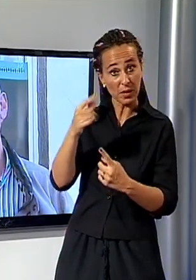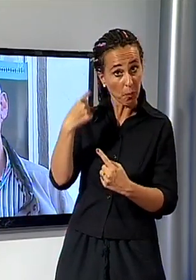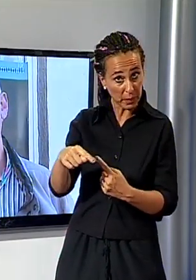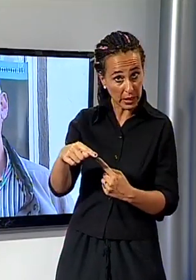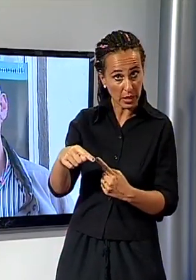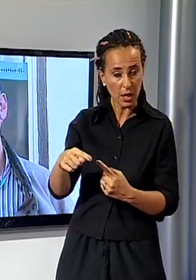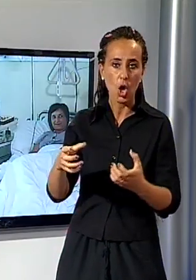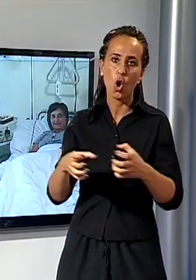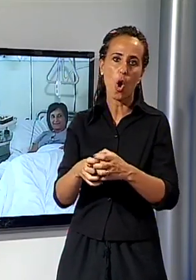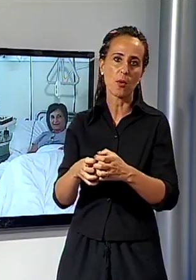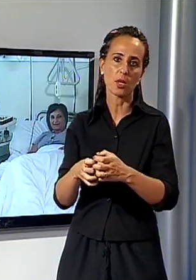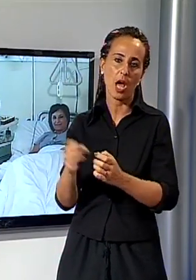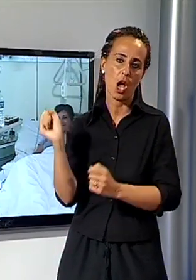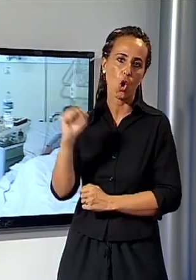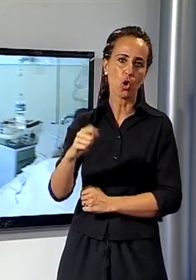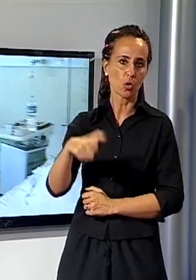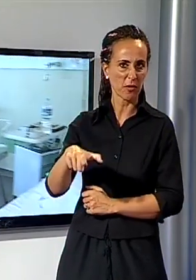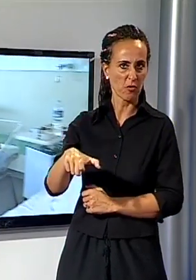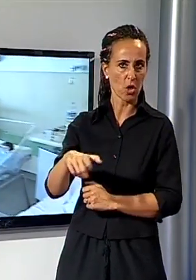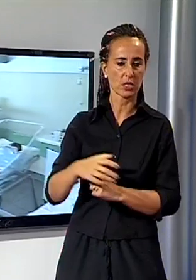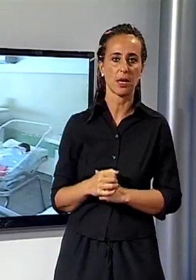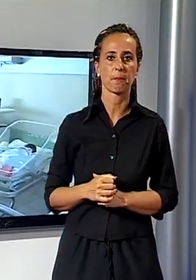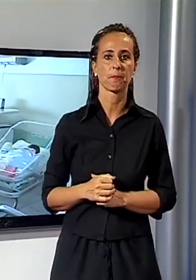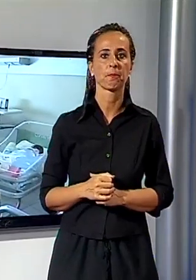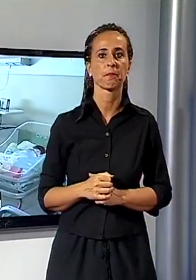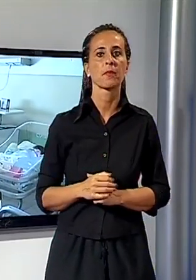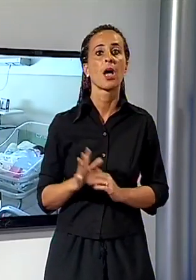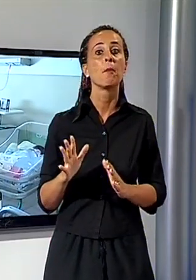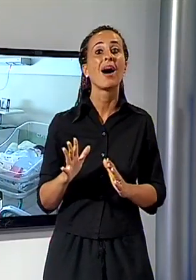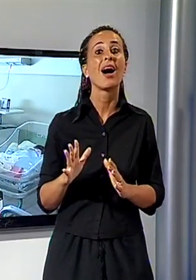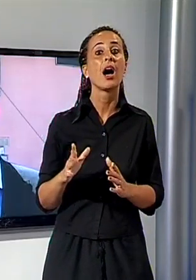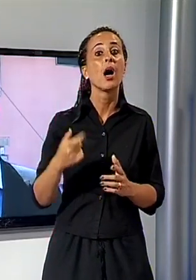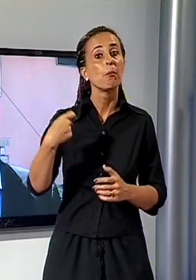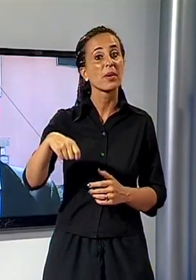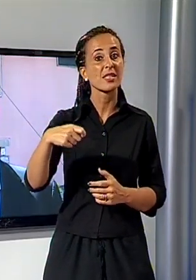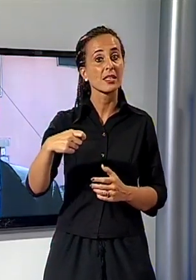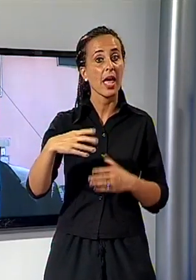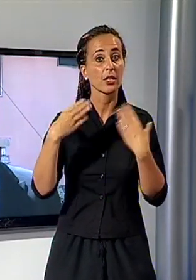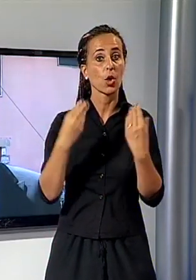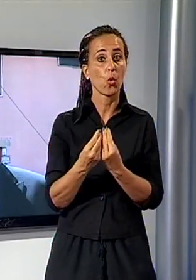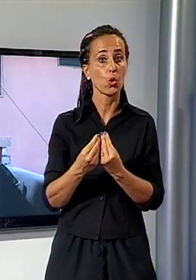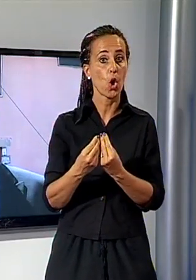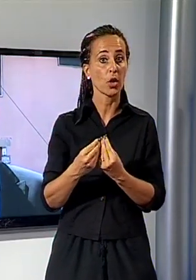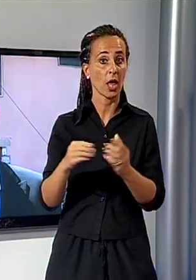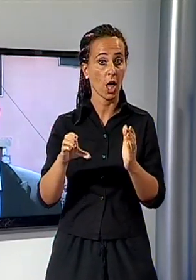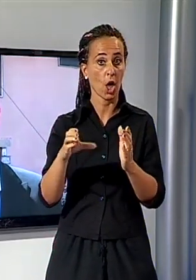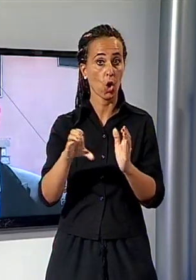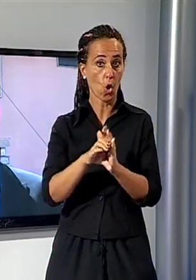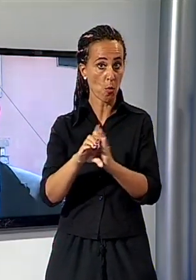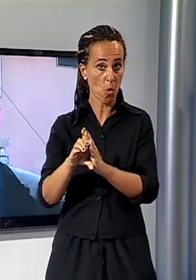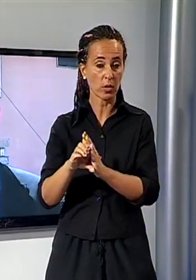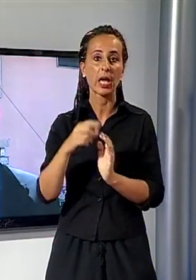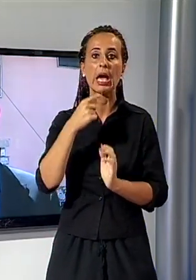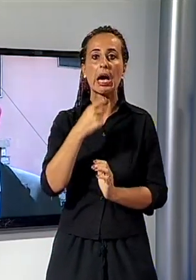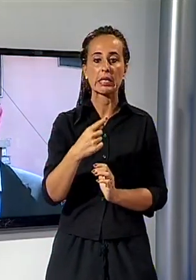A Barga scoppia il caso delle dimissioni del primario del punto nascita dell'ospedale Vincenzo Viglione, rese note